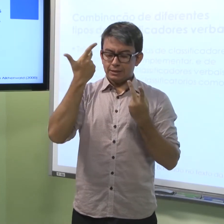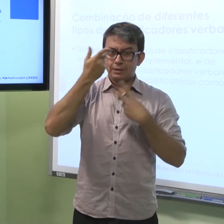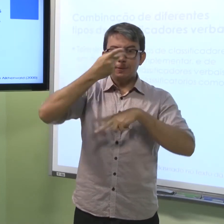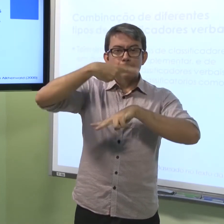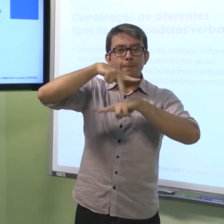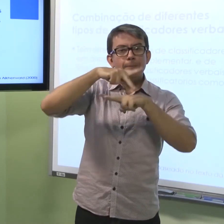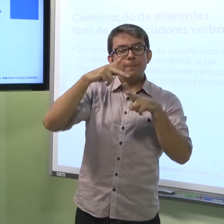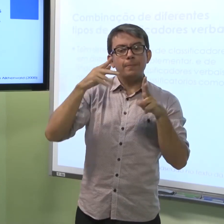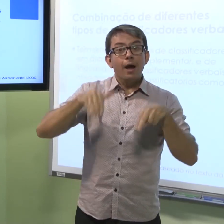como